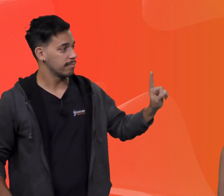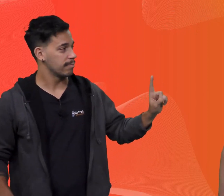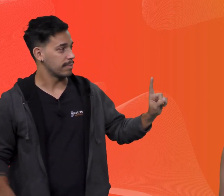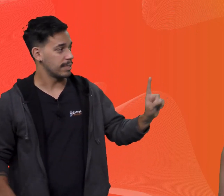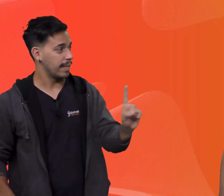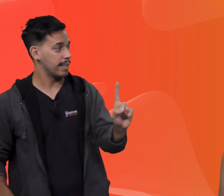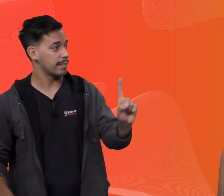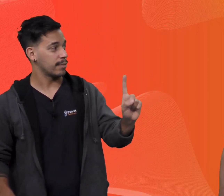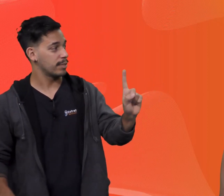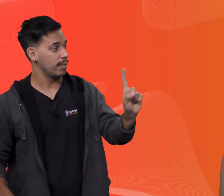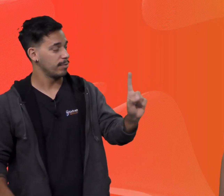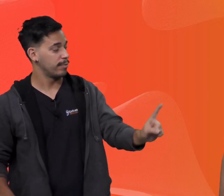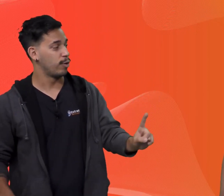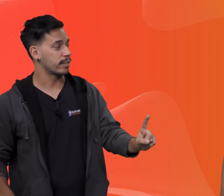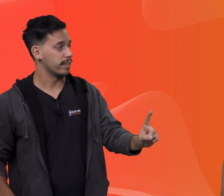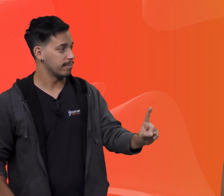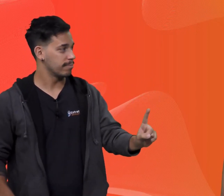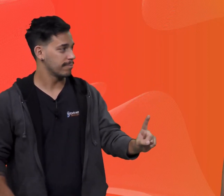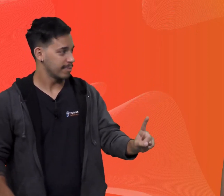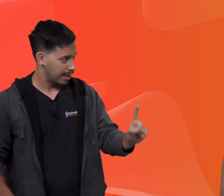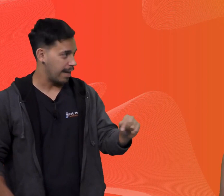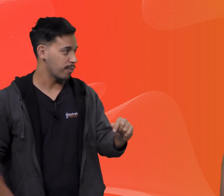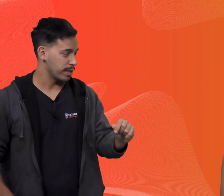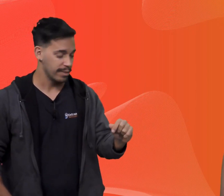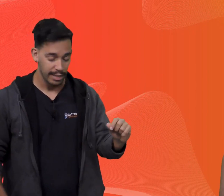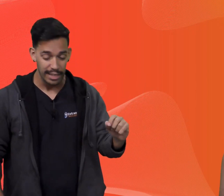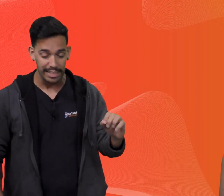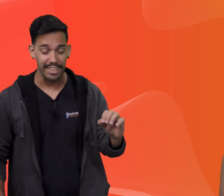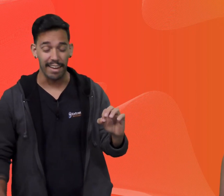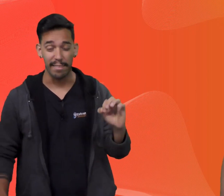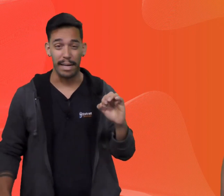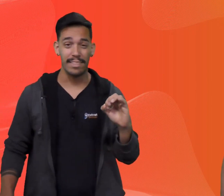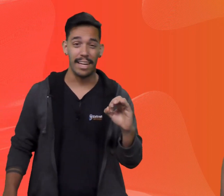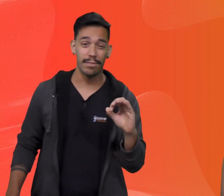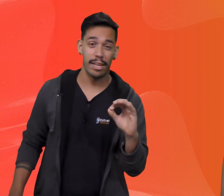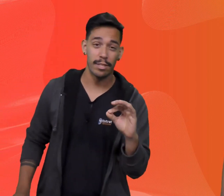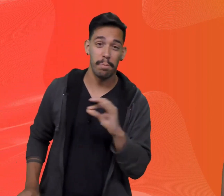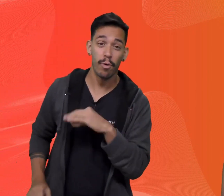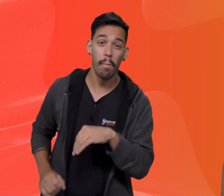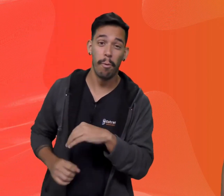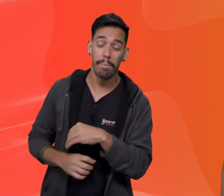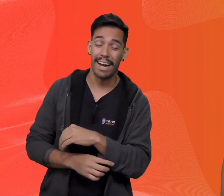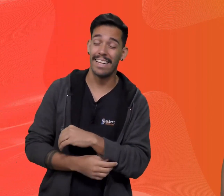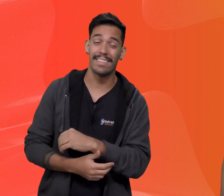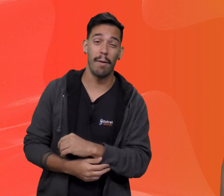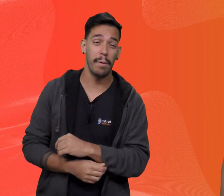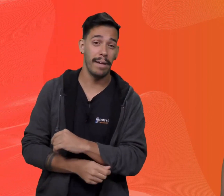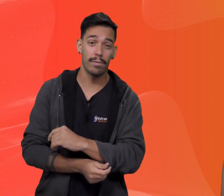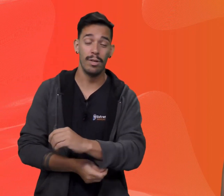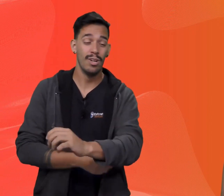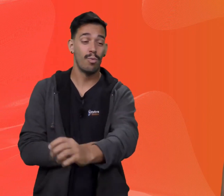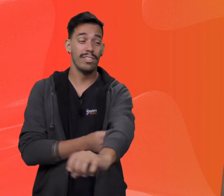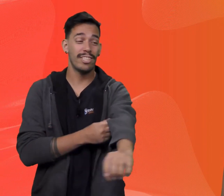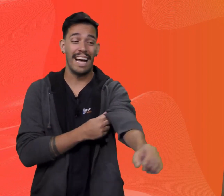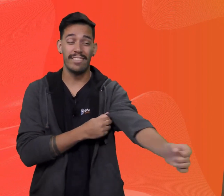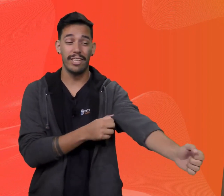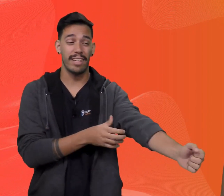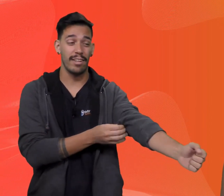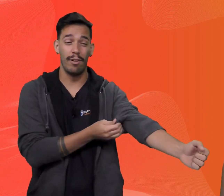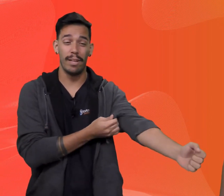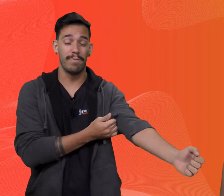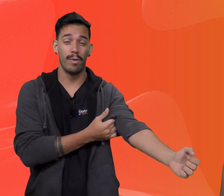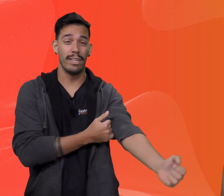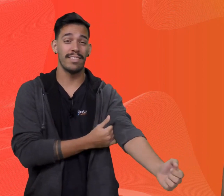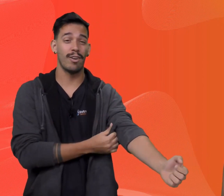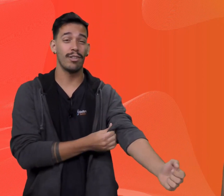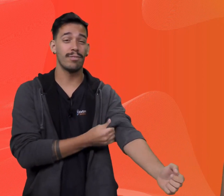aguinha. E aí a tradução, vodka. É aguinha. Que nada mais é do que ele se preocupou, porque a galera tava bebendo quantidades de